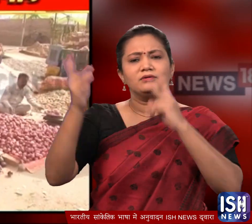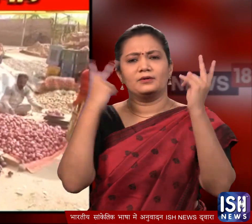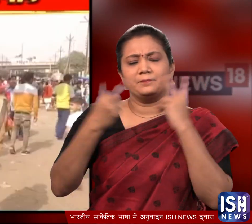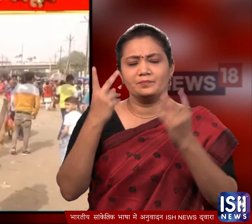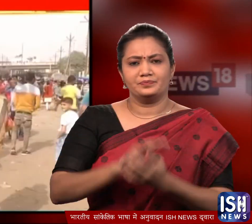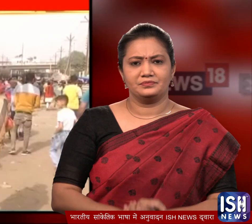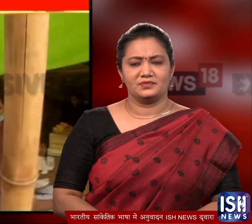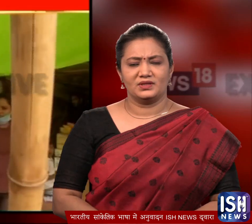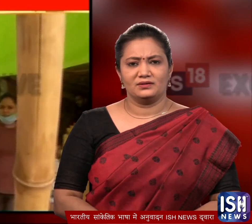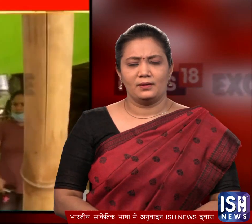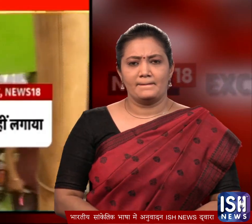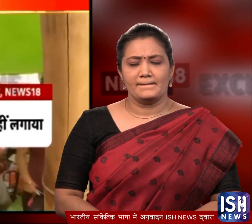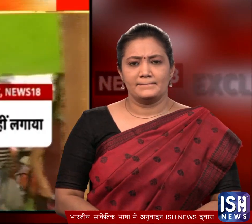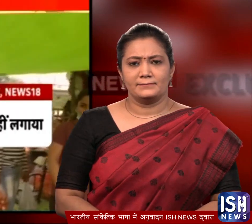गए।